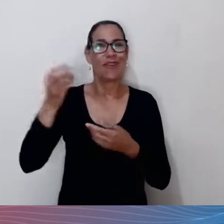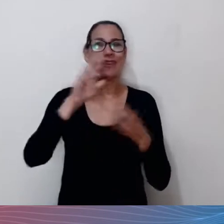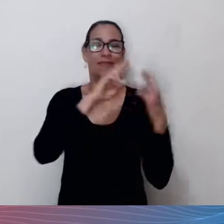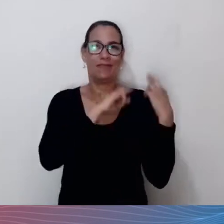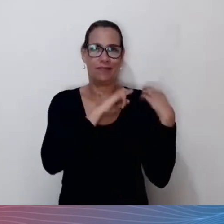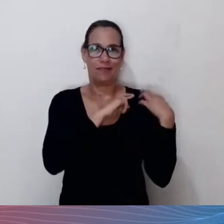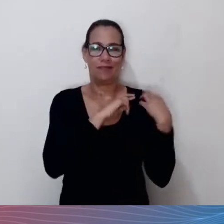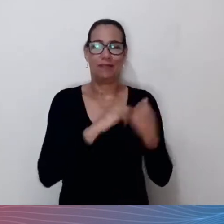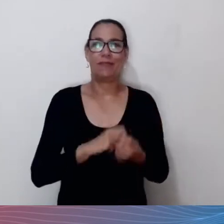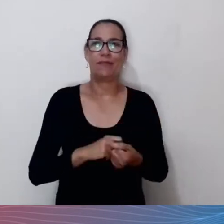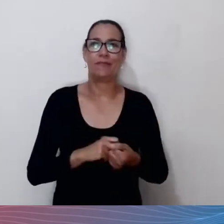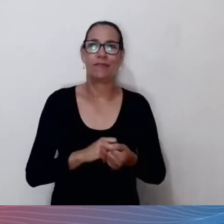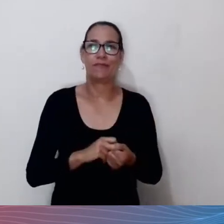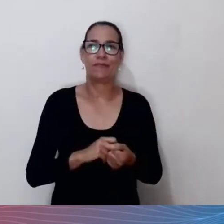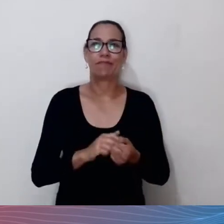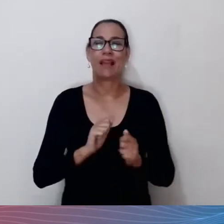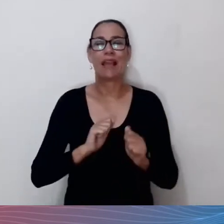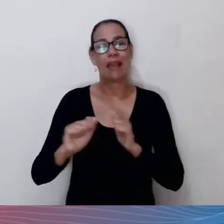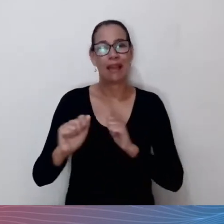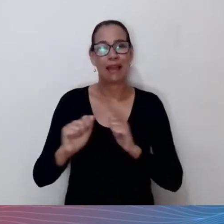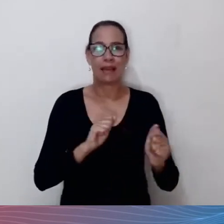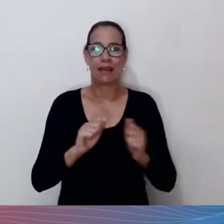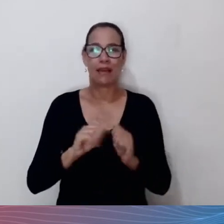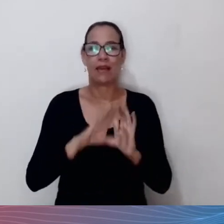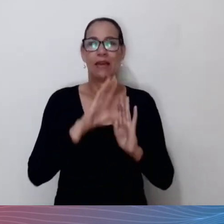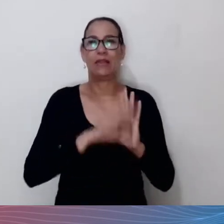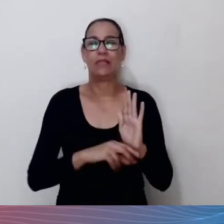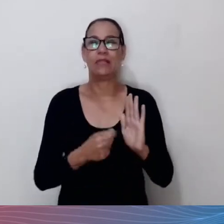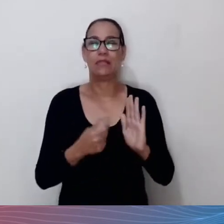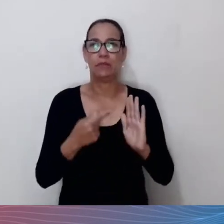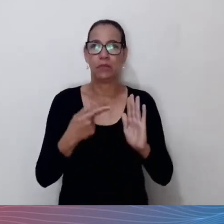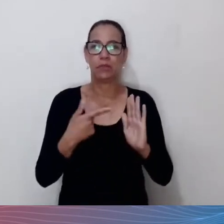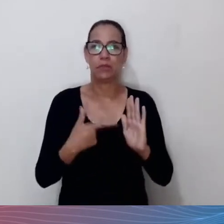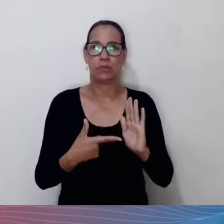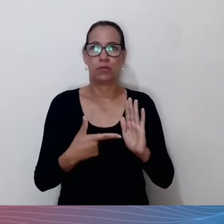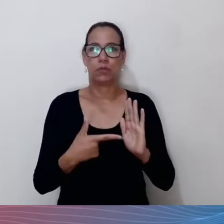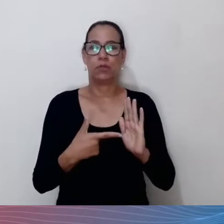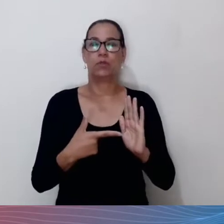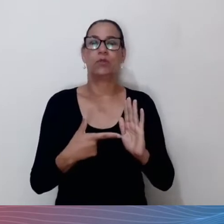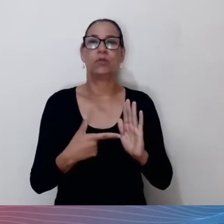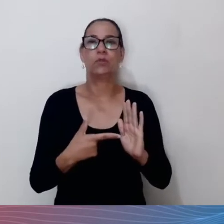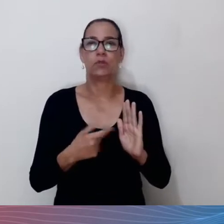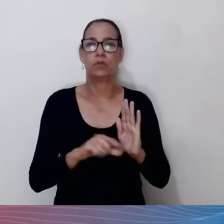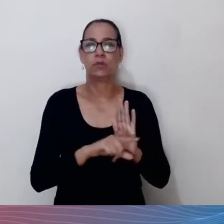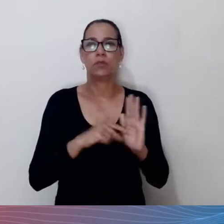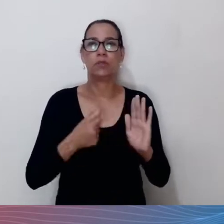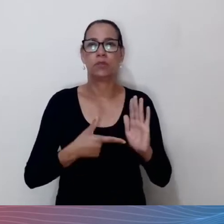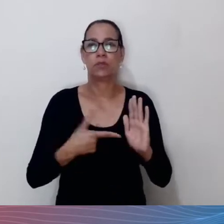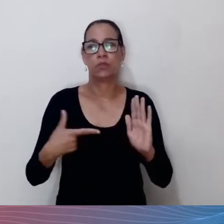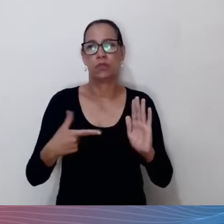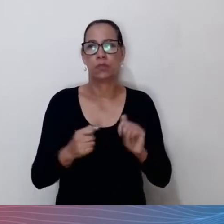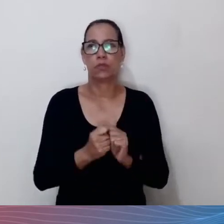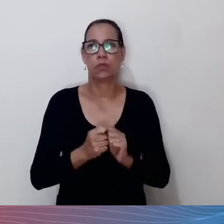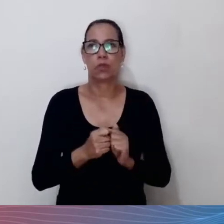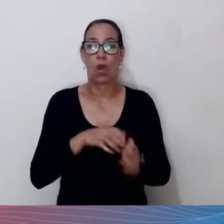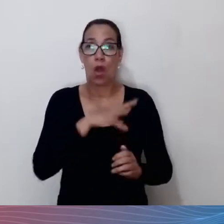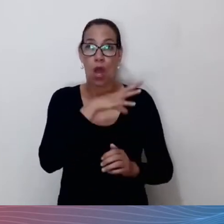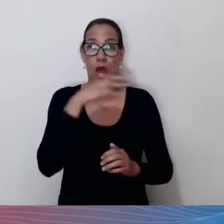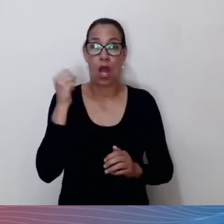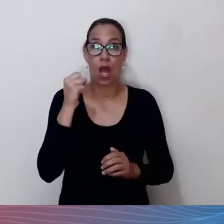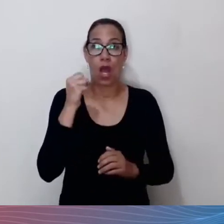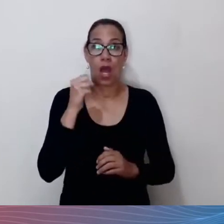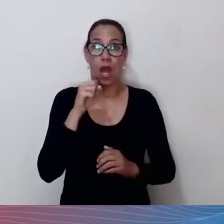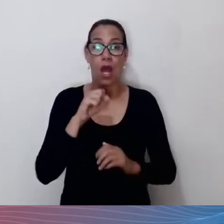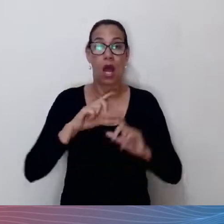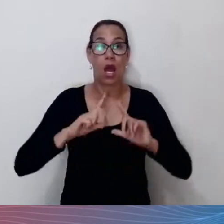né? Atos capítulo 2, versículo 22. Varões israelitas, atendei a estas palavras: Jesus